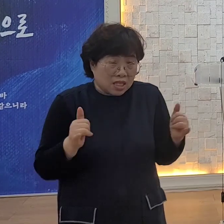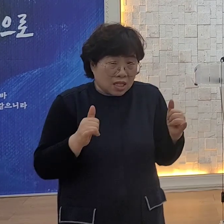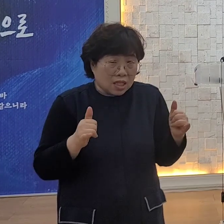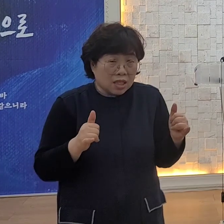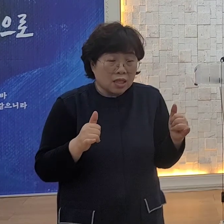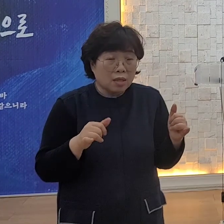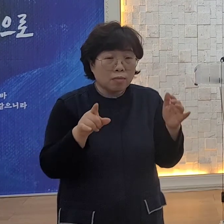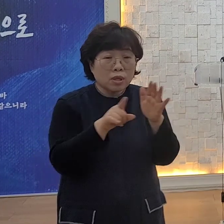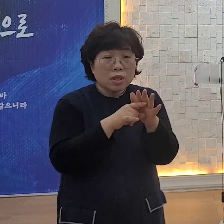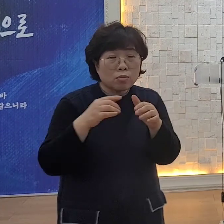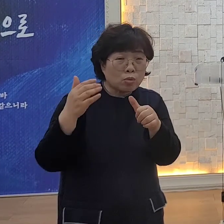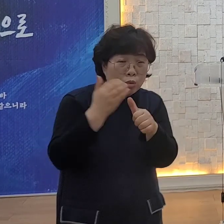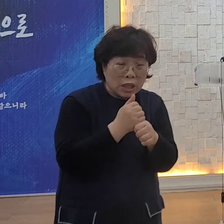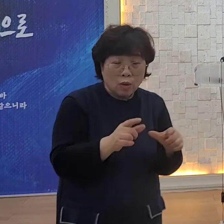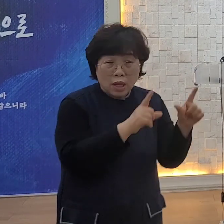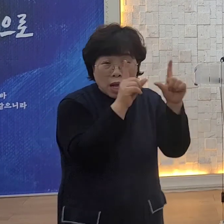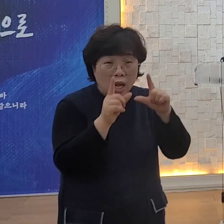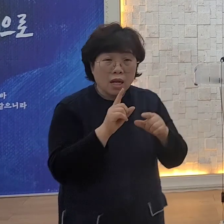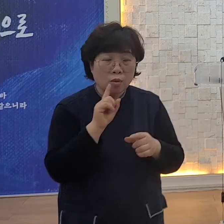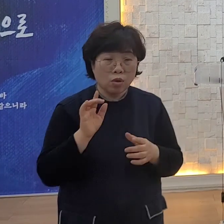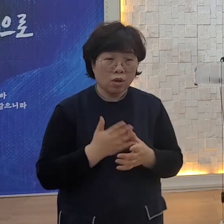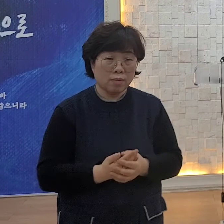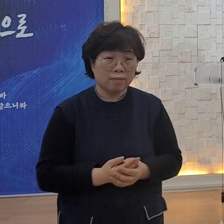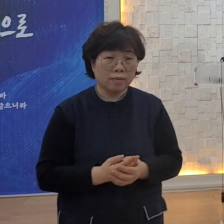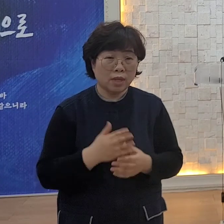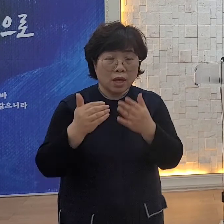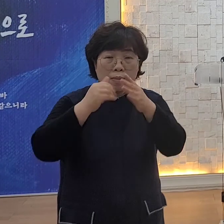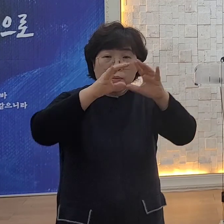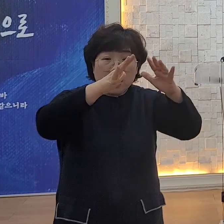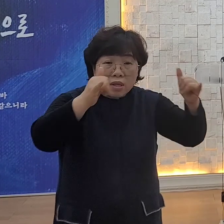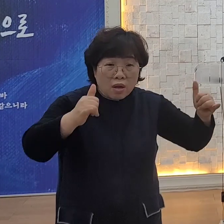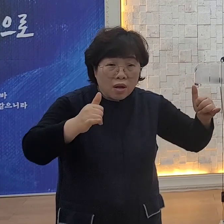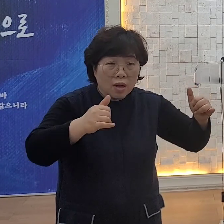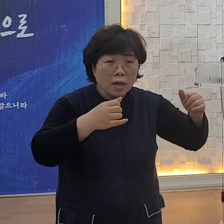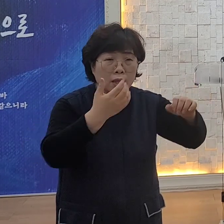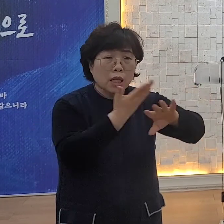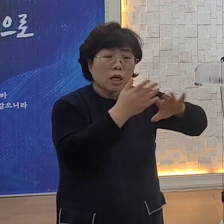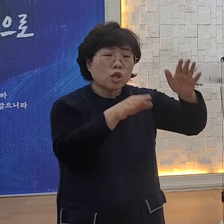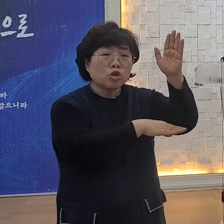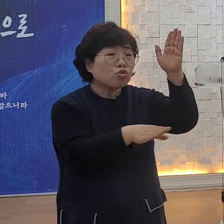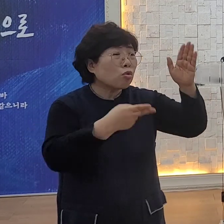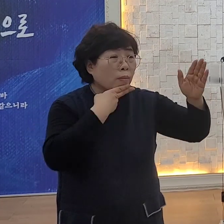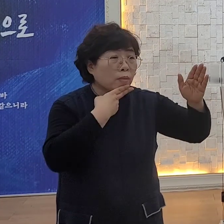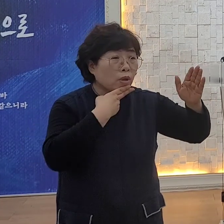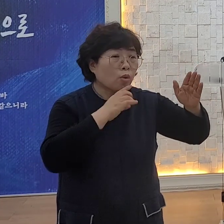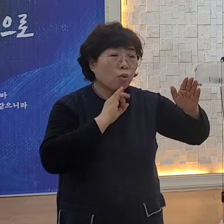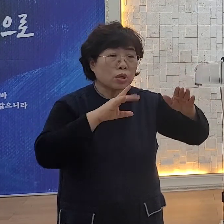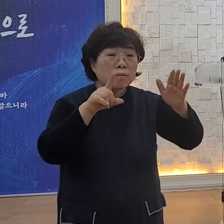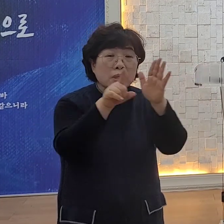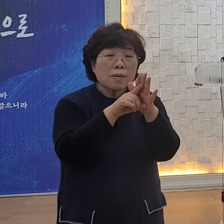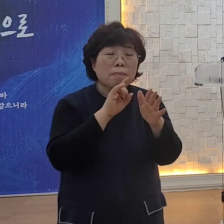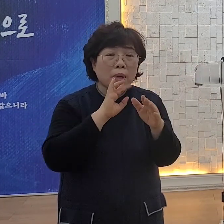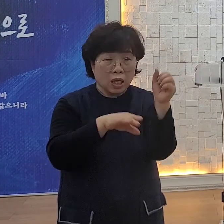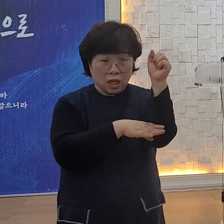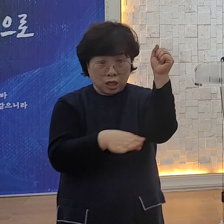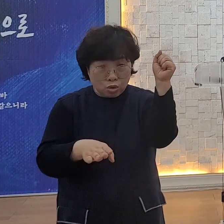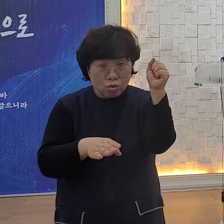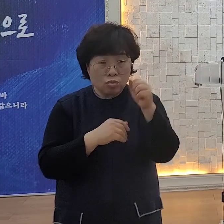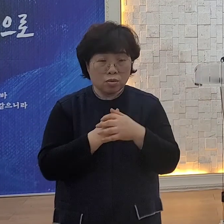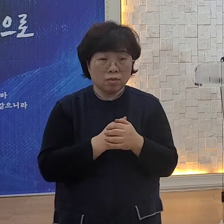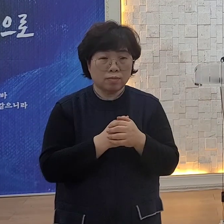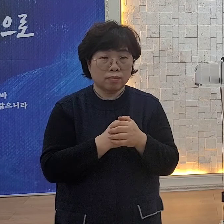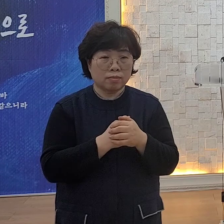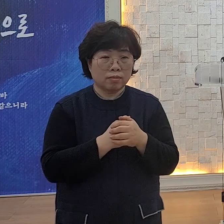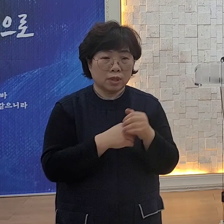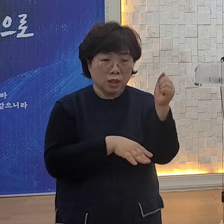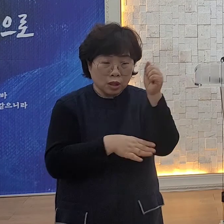믿음으로 말미암아 살리라. 하나님의 백성은 다른 게 기준이 아니라 오직 믿음이 기준이다. 이 기준이 세워지는